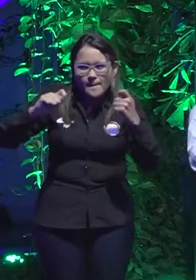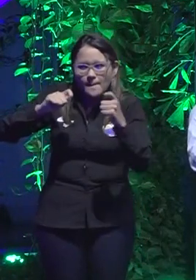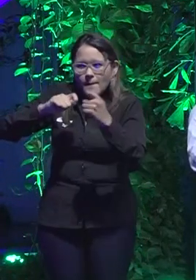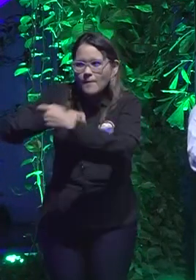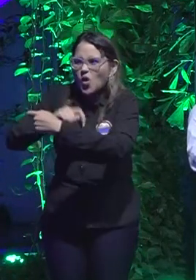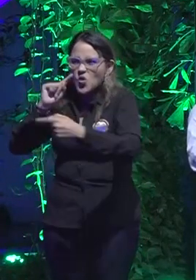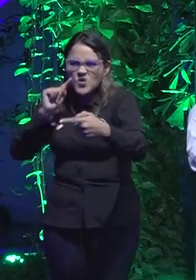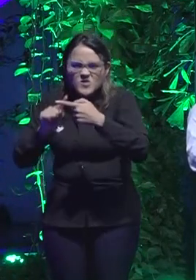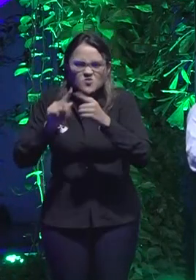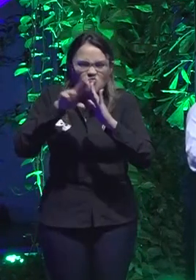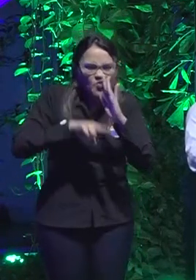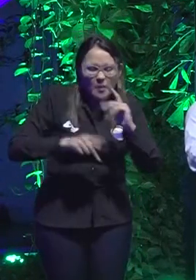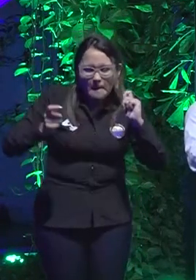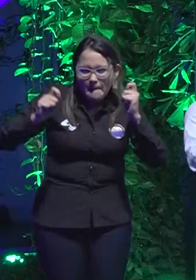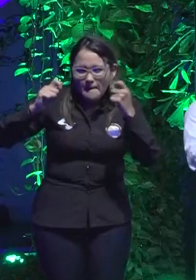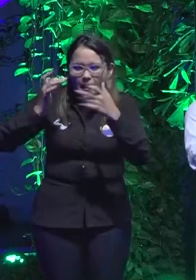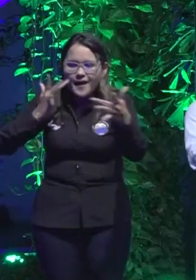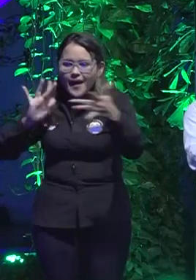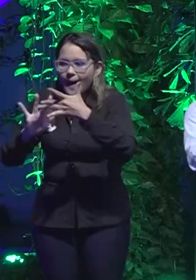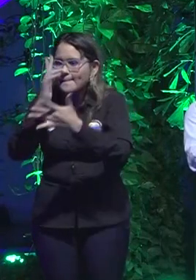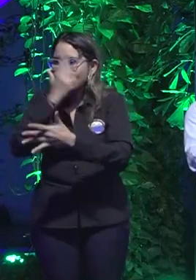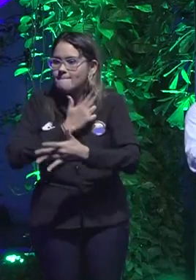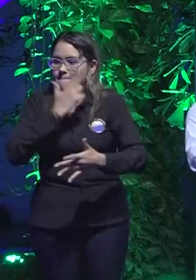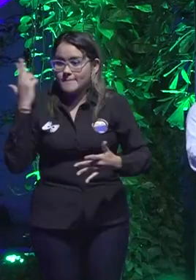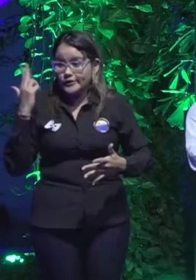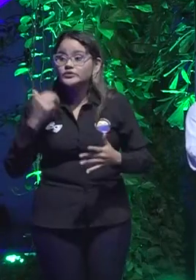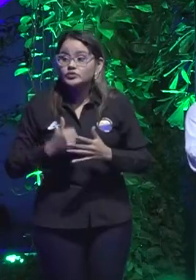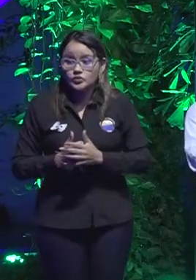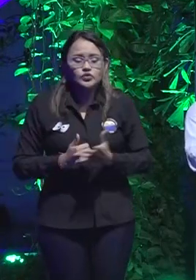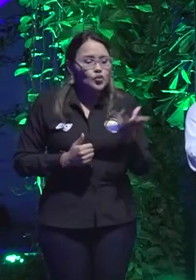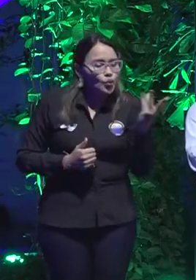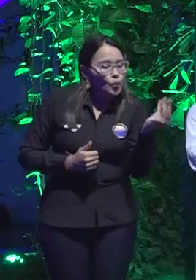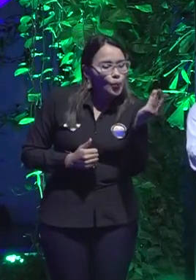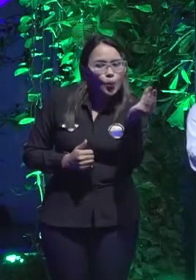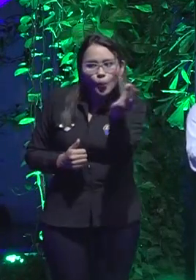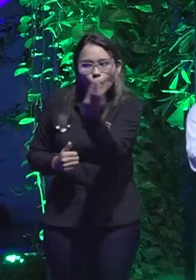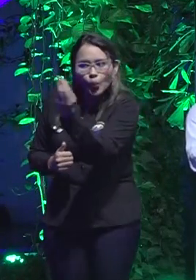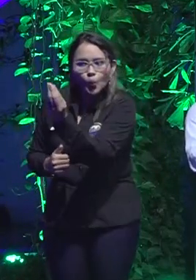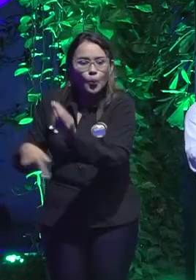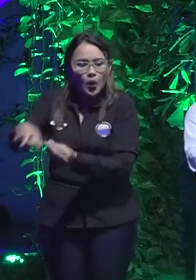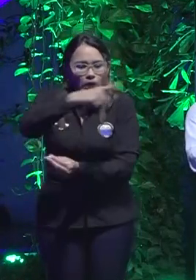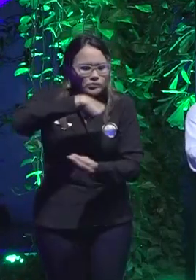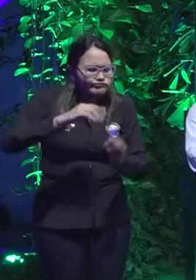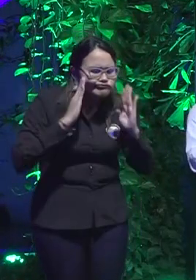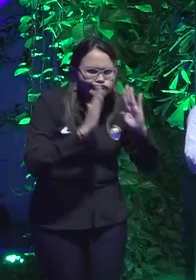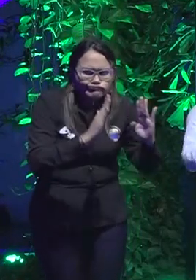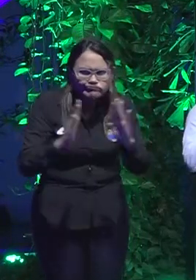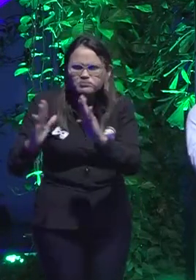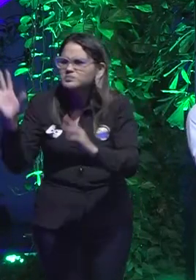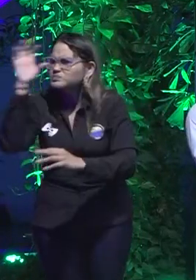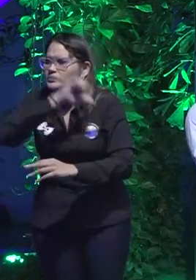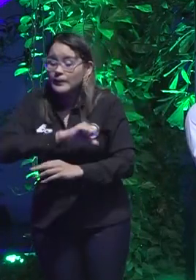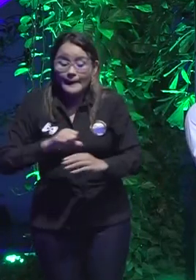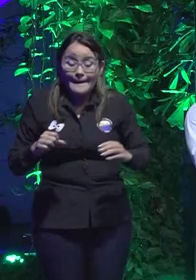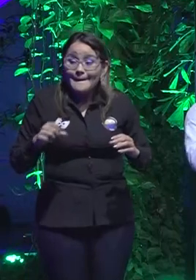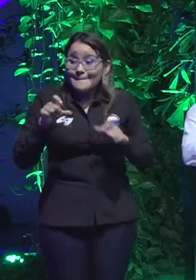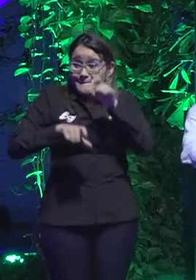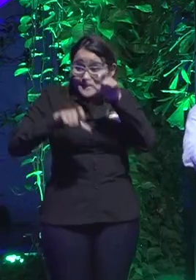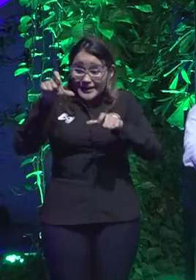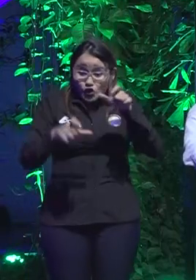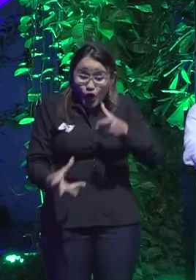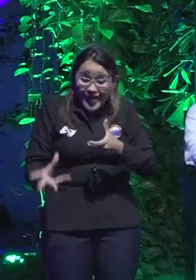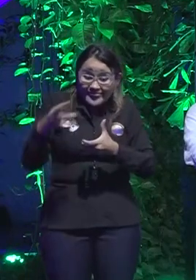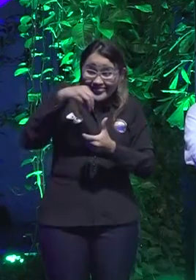equipo pudo evidenciar que este compromiso con sus grupos de interés es evidente en las personas dentro y alrededor de la universidad creen en la misión